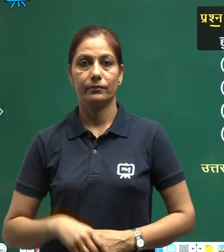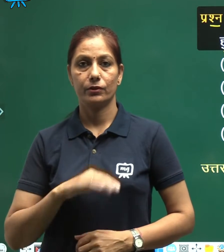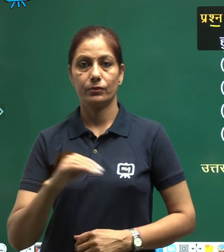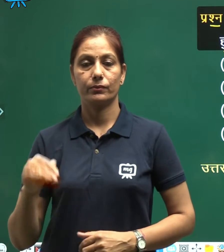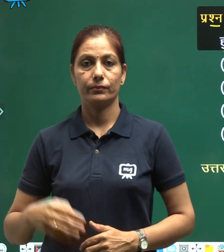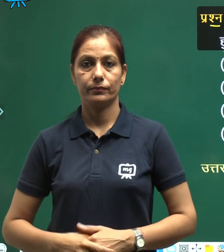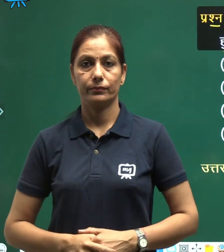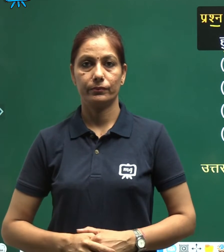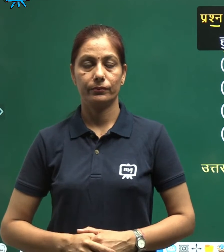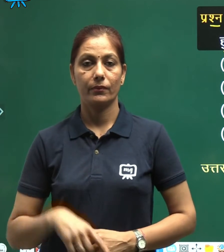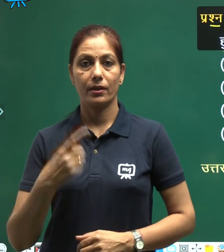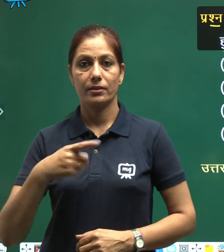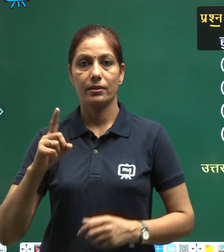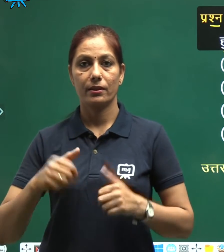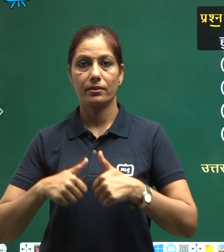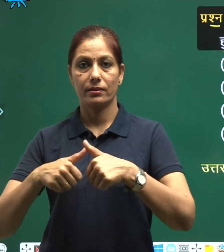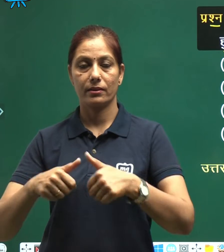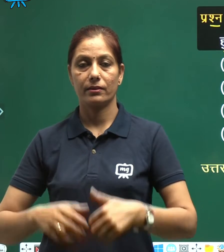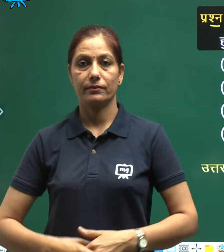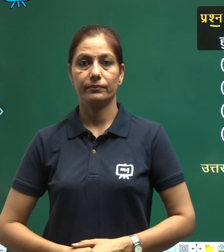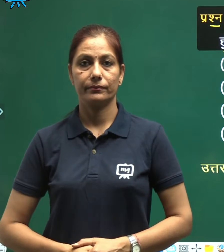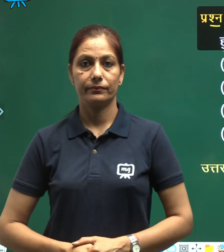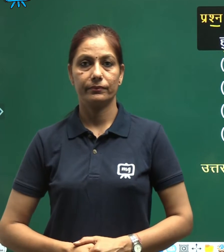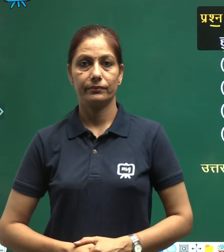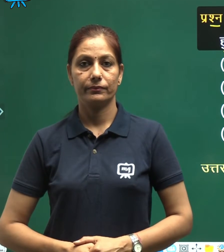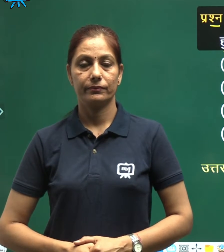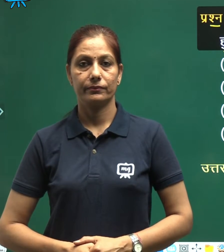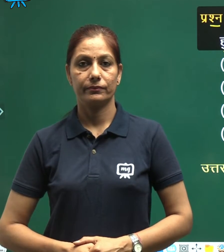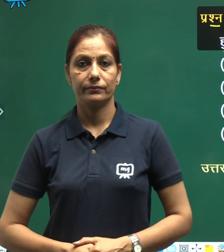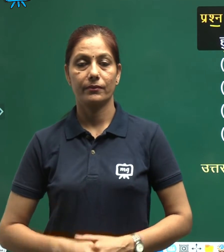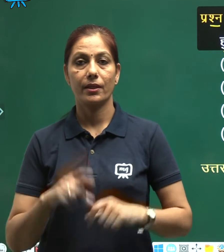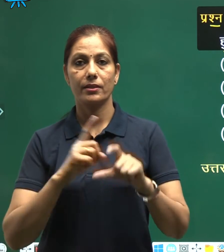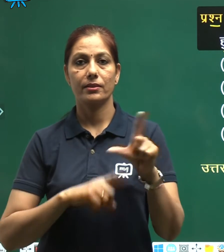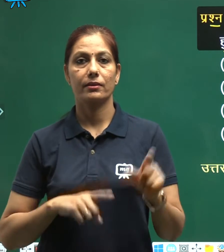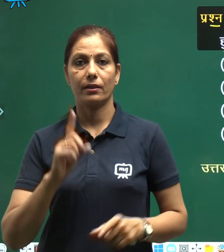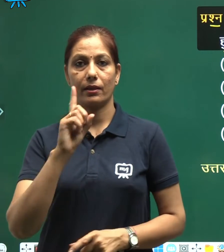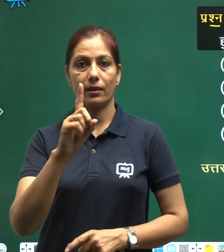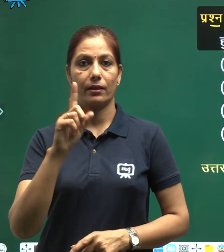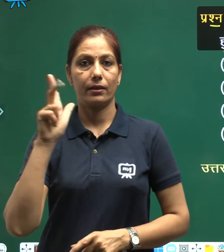बच्चों, सही उत्तर है सन 1880 में।